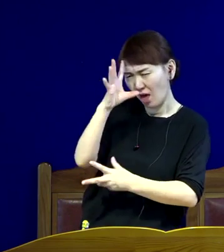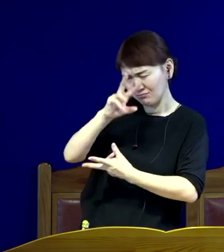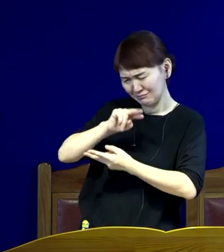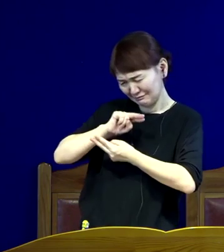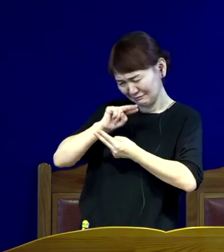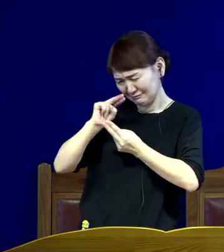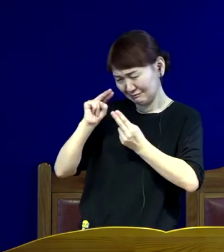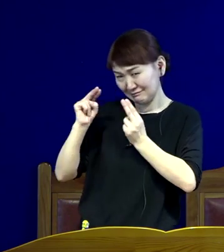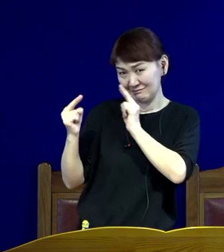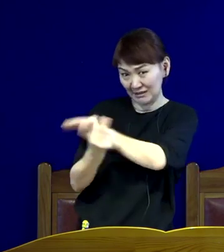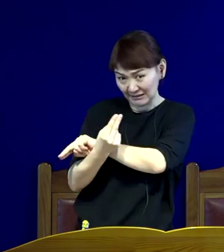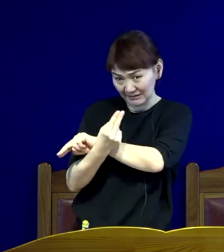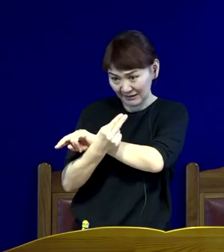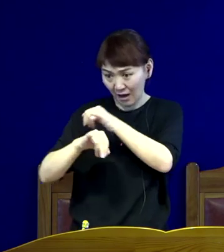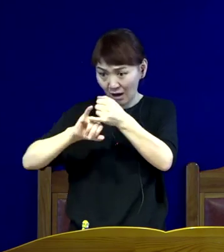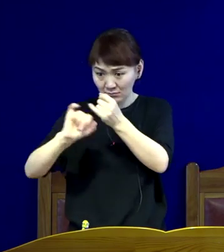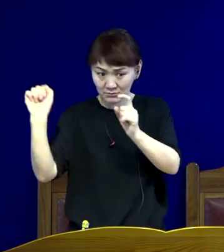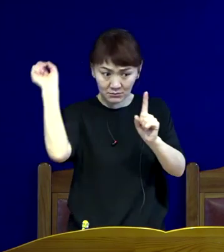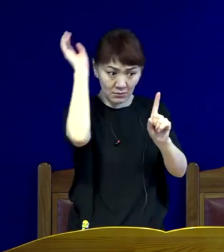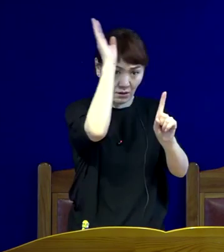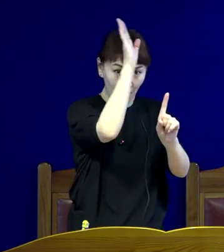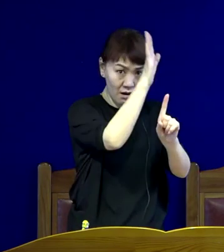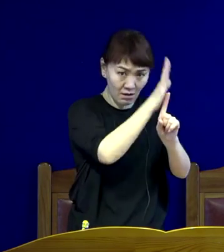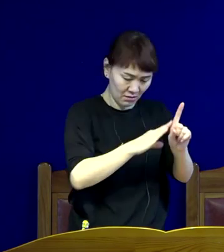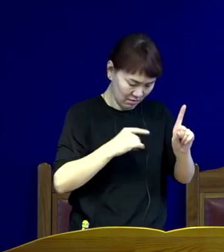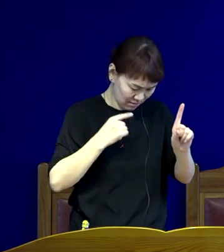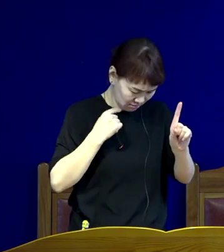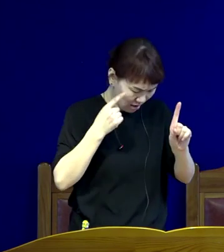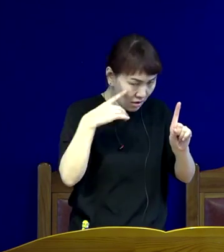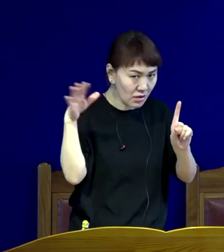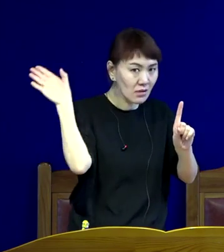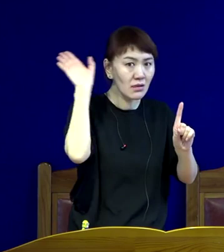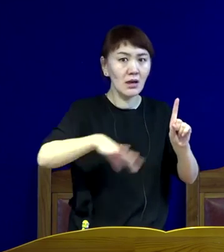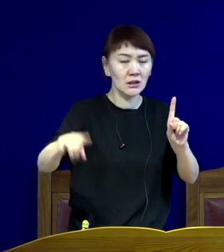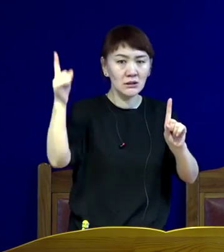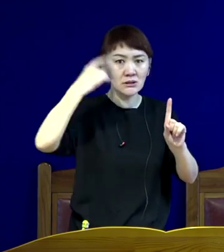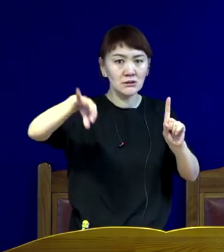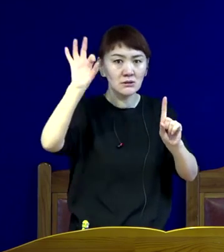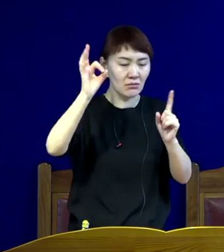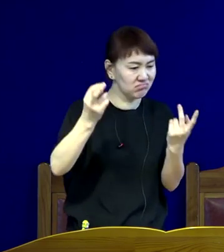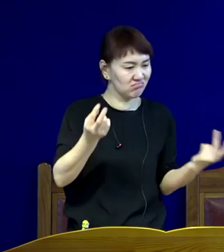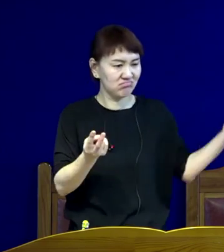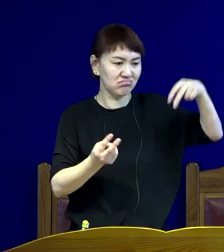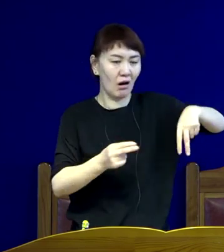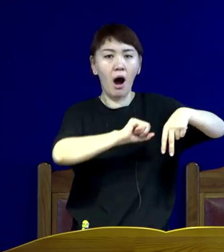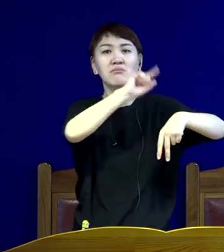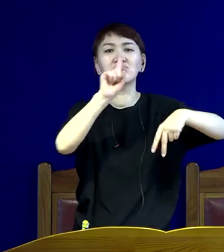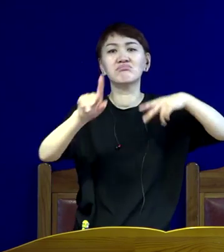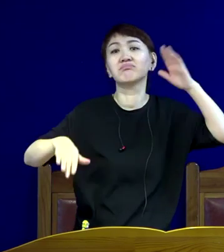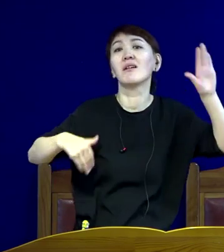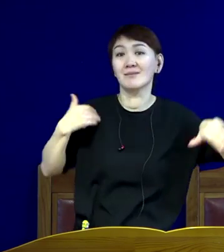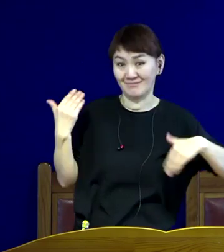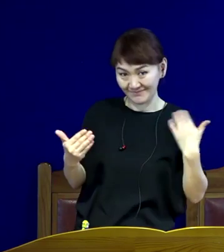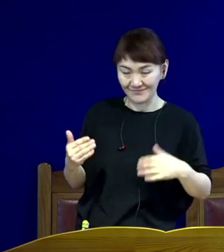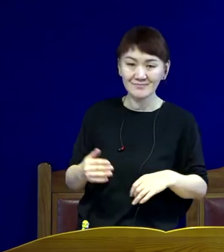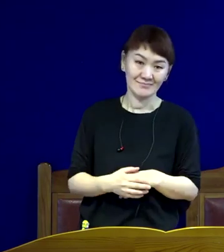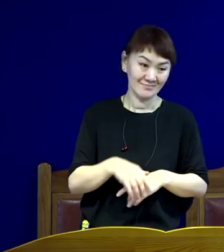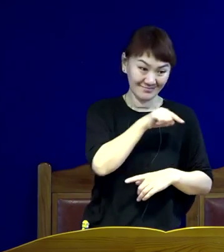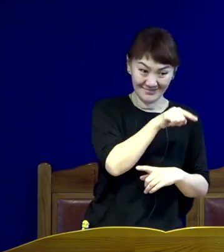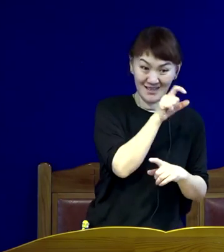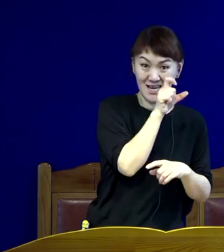эхнэр хайрлуулснаар аз жаргалтай болдог. Энэ дистрафтыг ойлгож байна уу? Эхнэр нь нөхрөө босгон